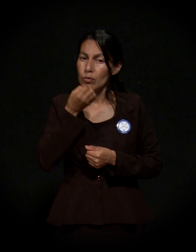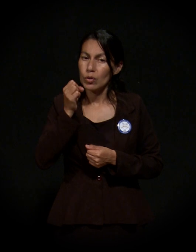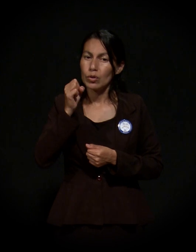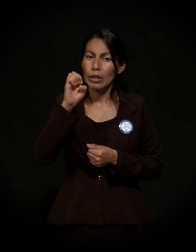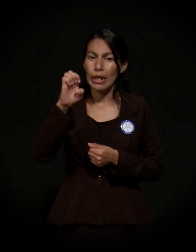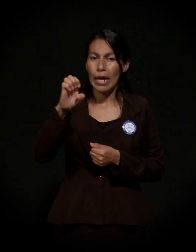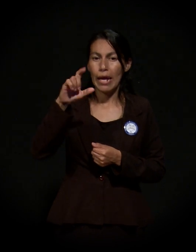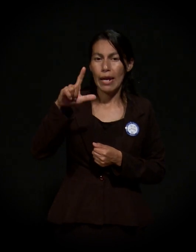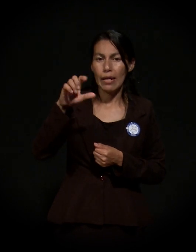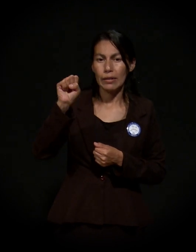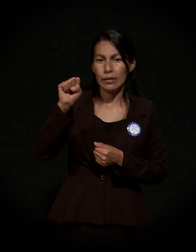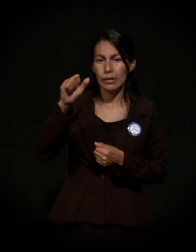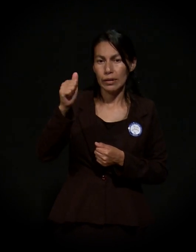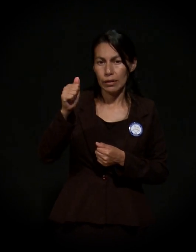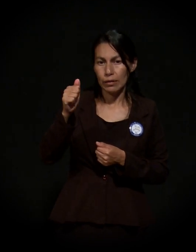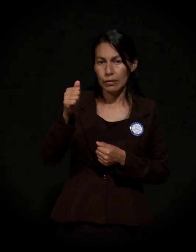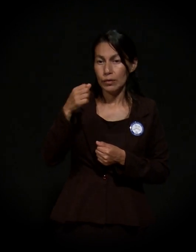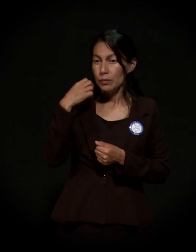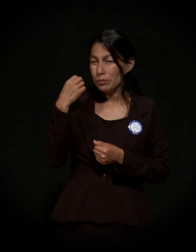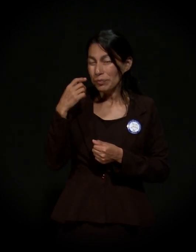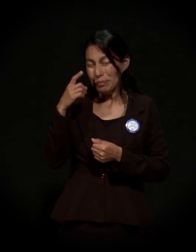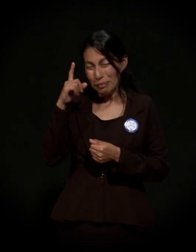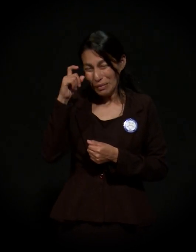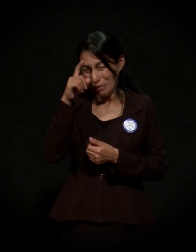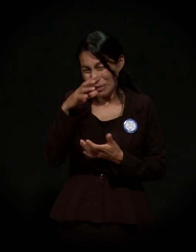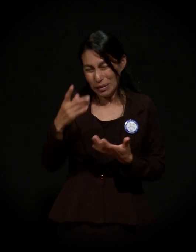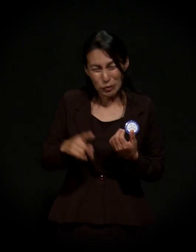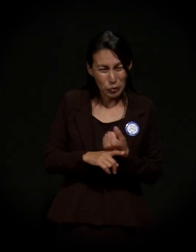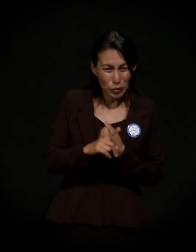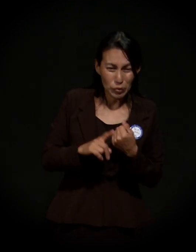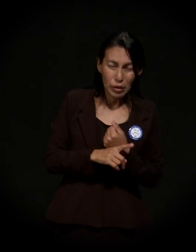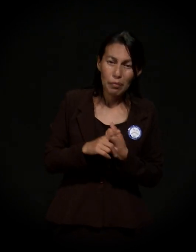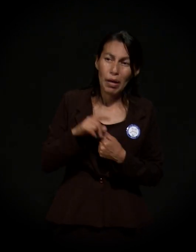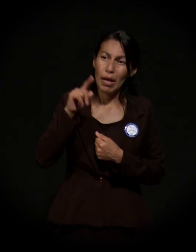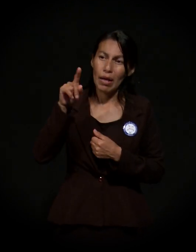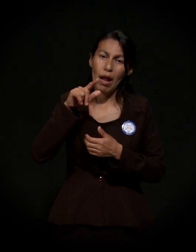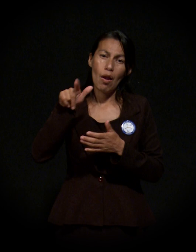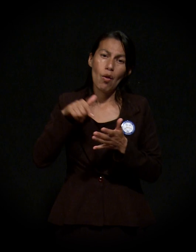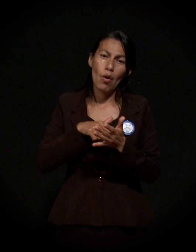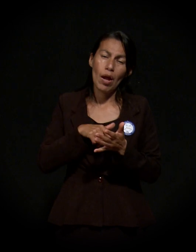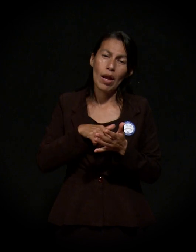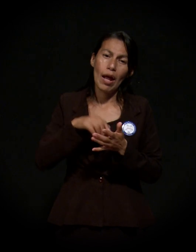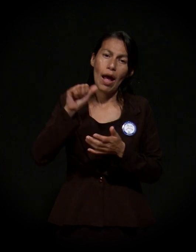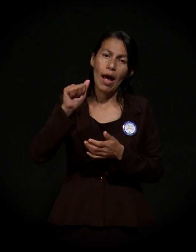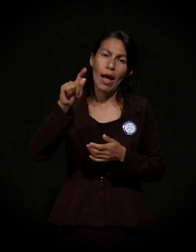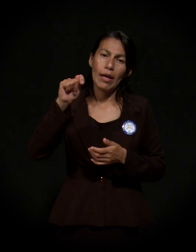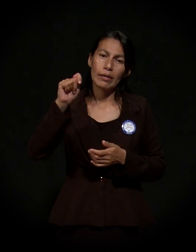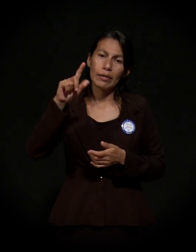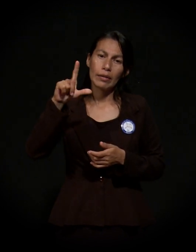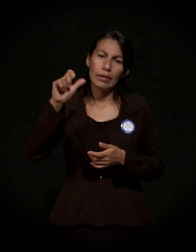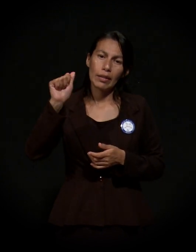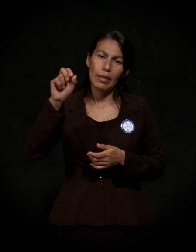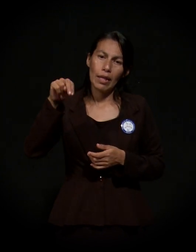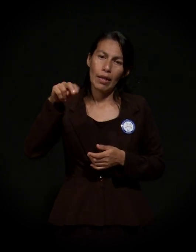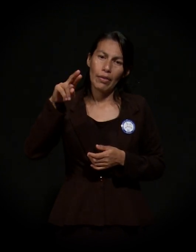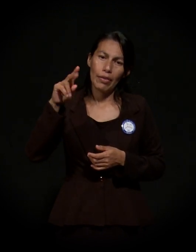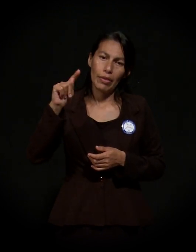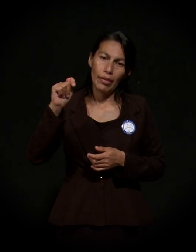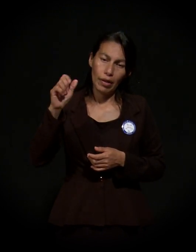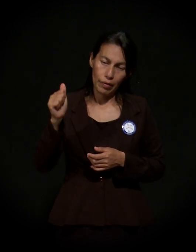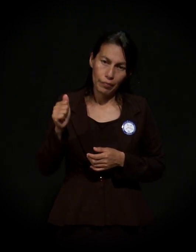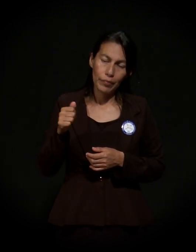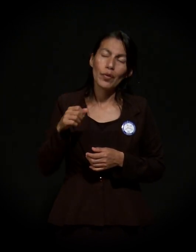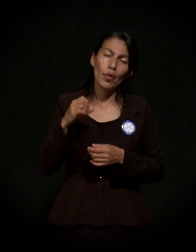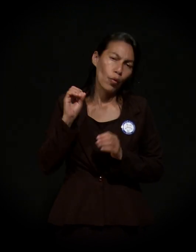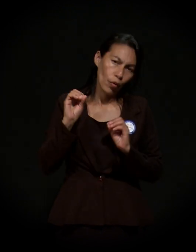Elsa. Está pasando por una situación muy difícil en Atlanta, Georgia. Muy bien, pues vamos a orar,